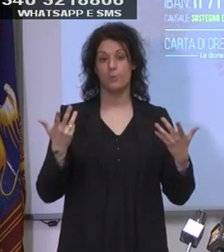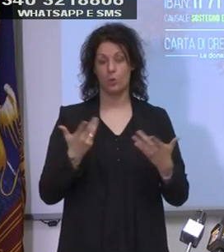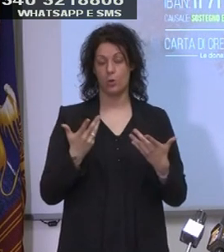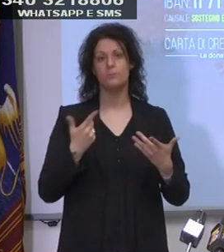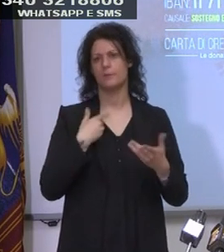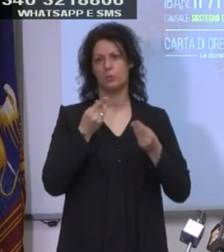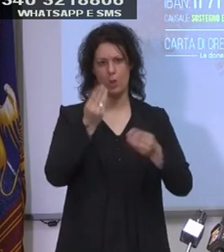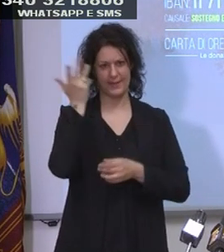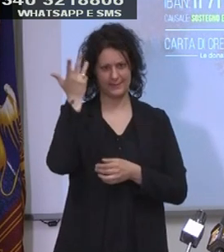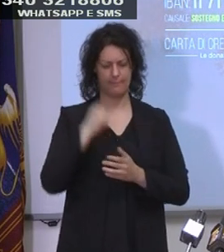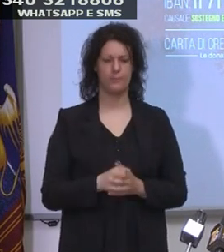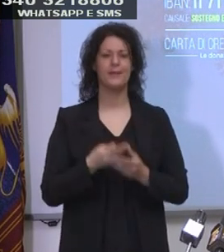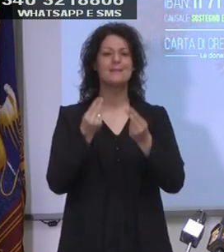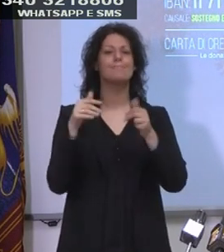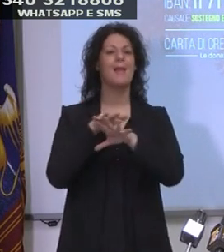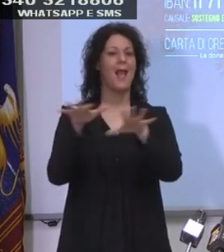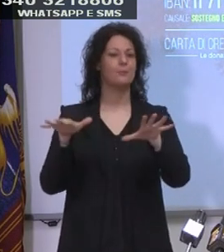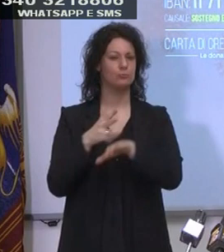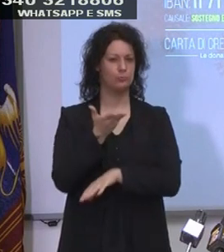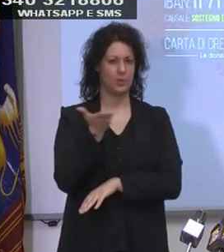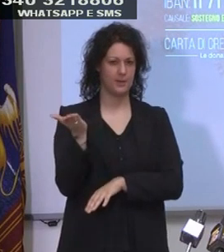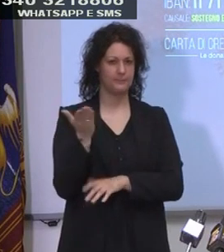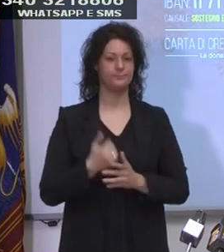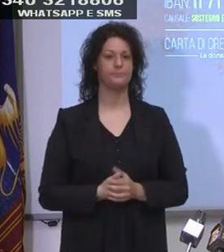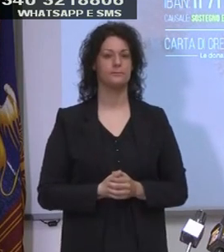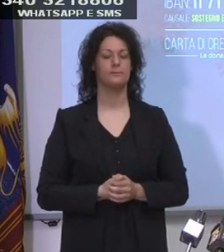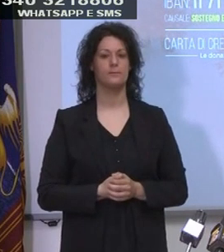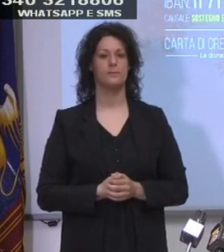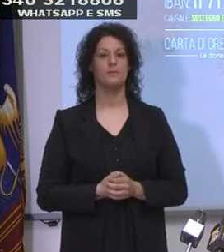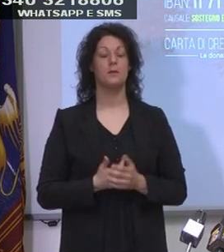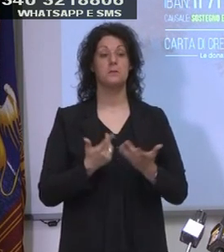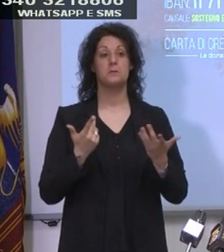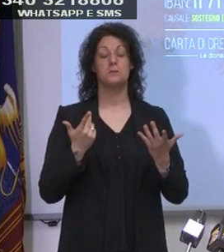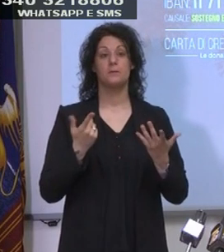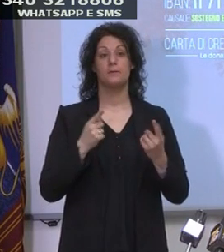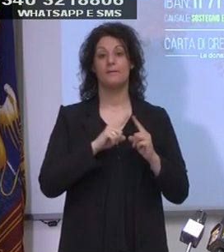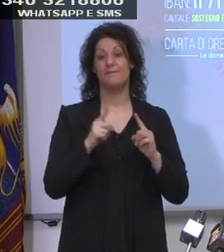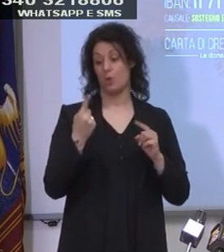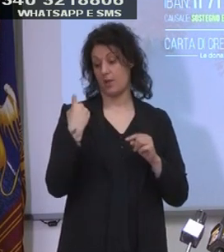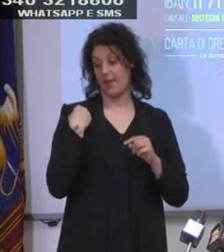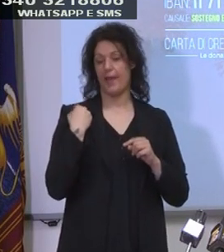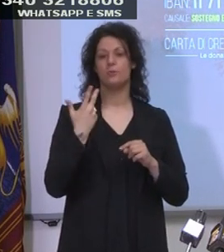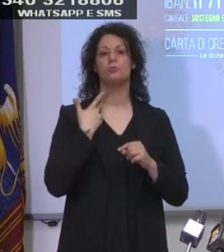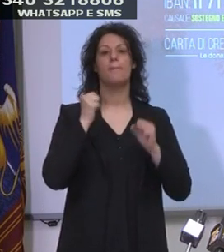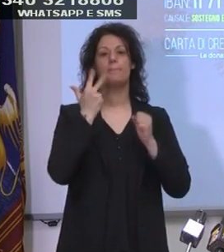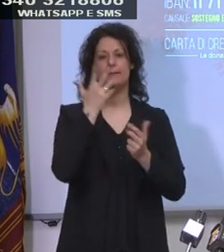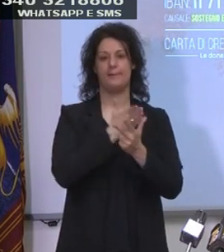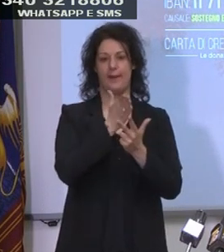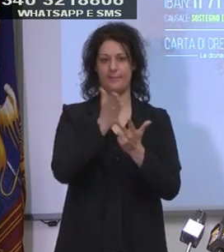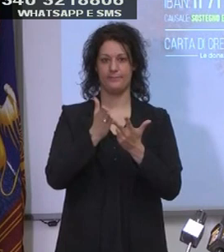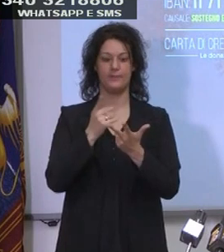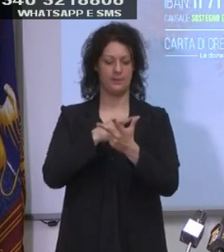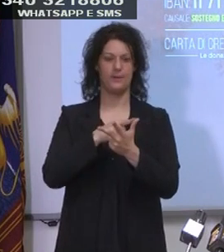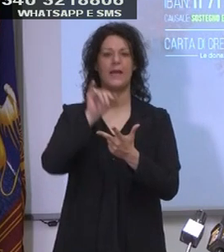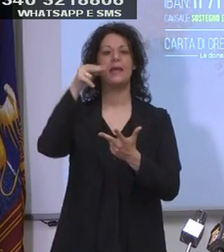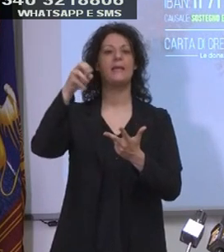faccio un esempio, sulle spiagge ci sono, o meglio c'erano fino a ieri, 3 atteggiamenti diversi, c'era quello